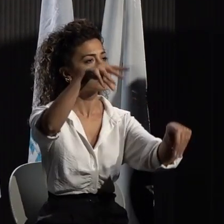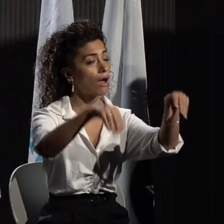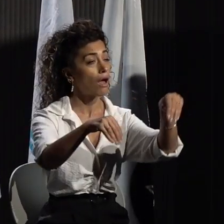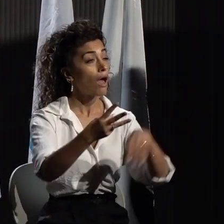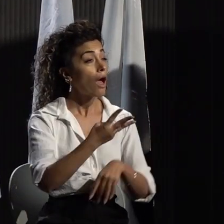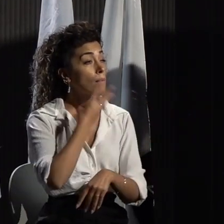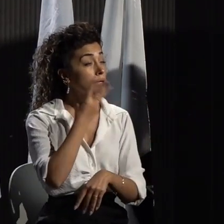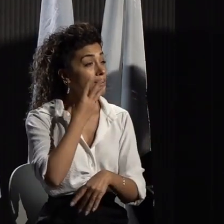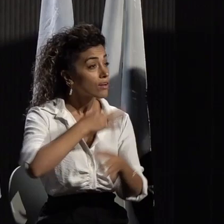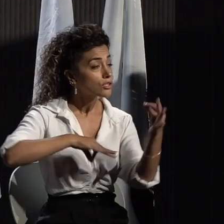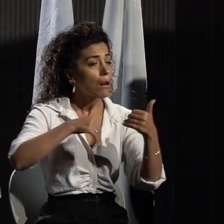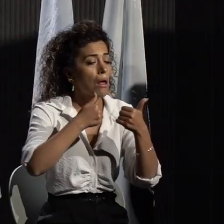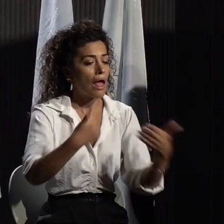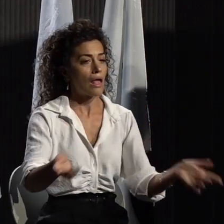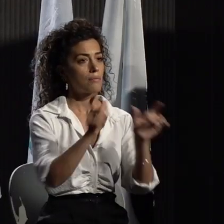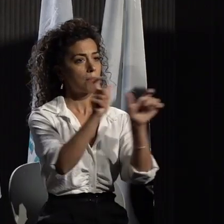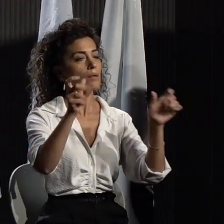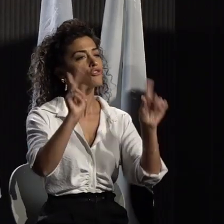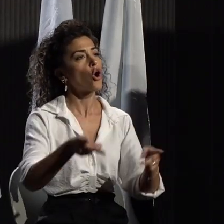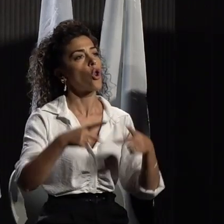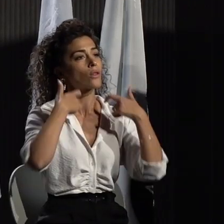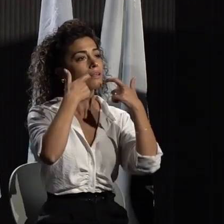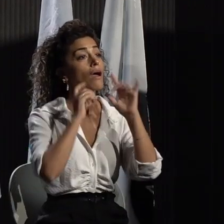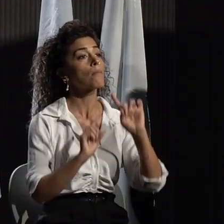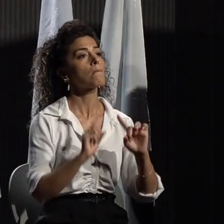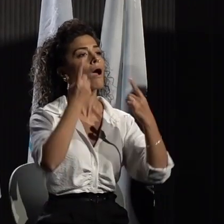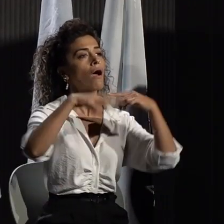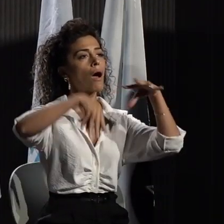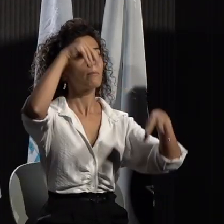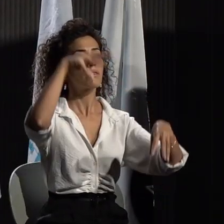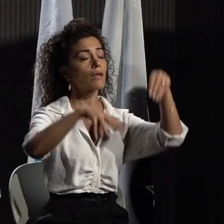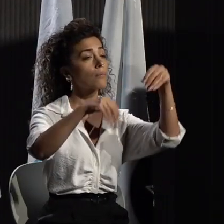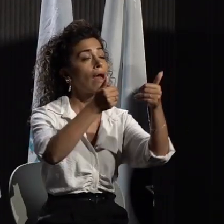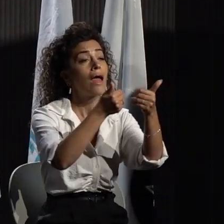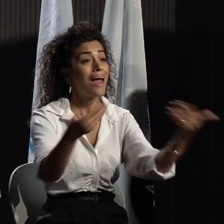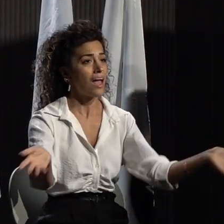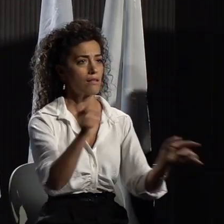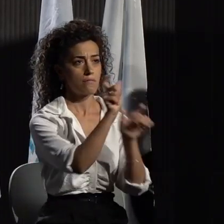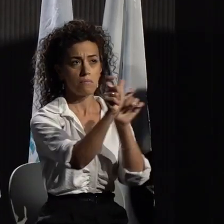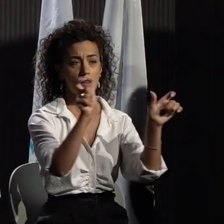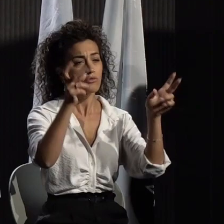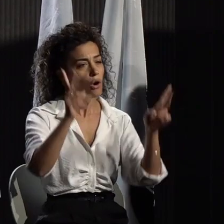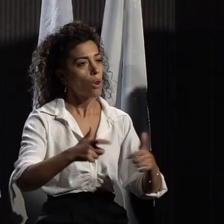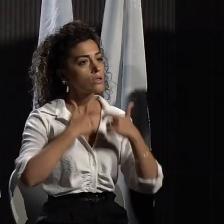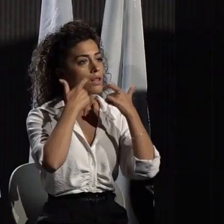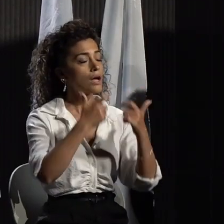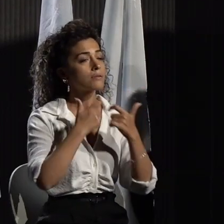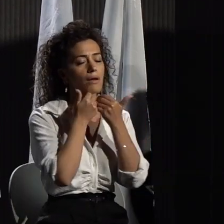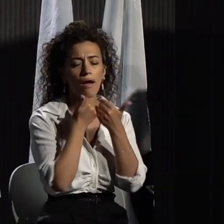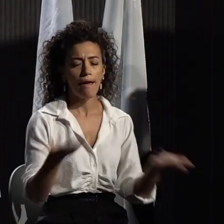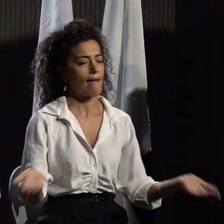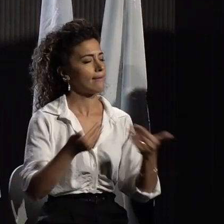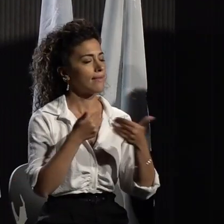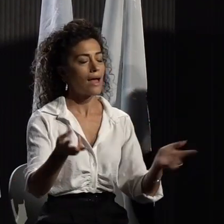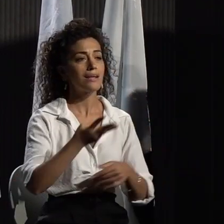המציאה מילים שיכולות לספר את ר בלינקה אין אין מילים היכולות להסביר אין